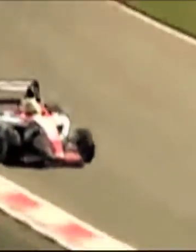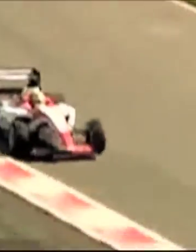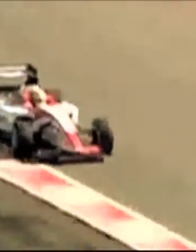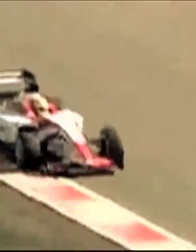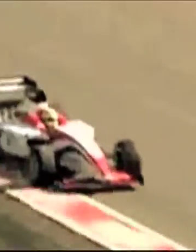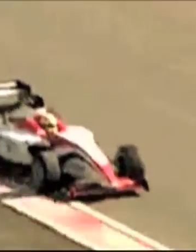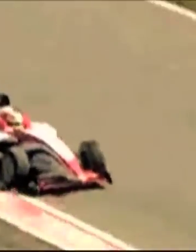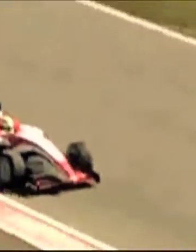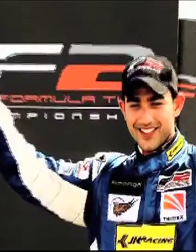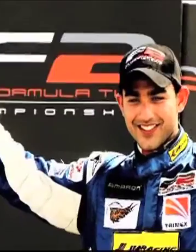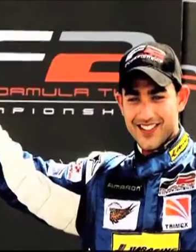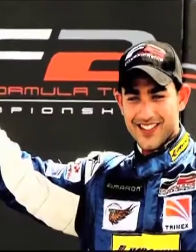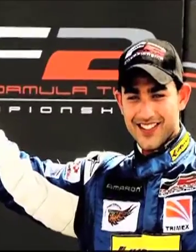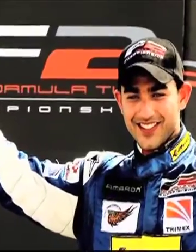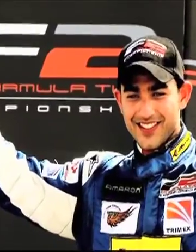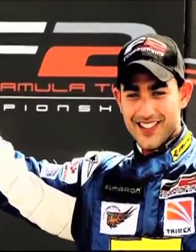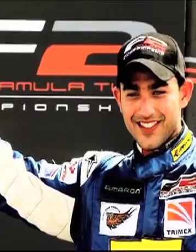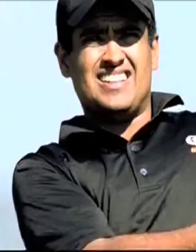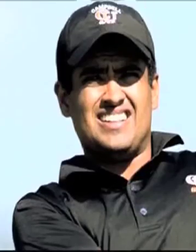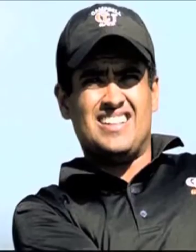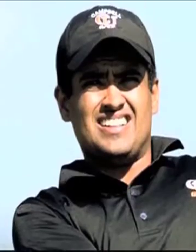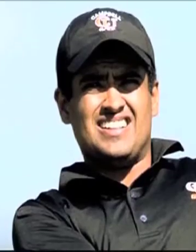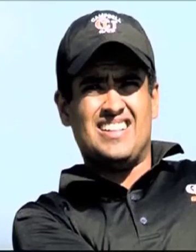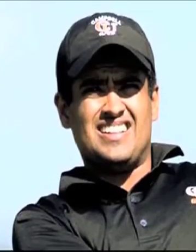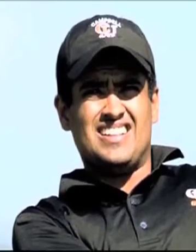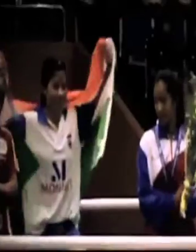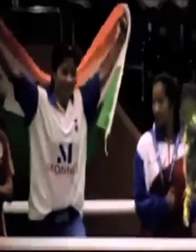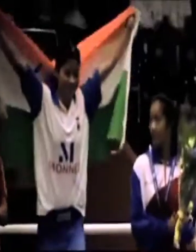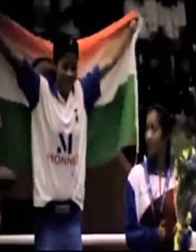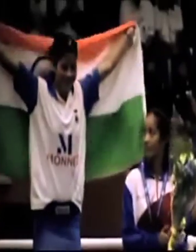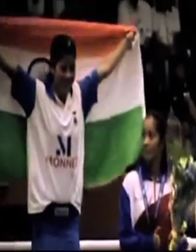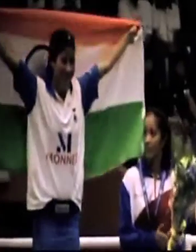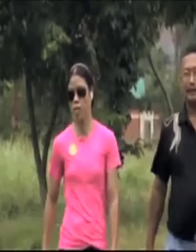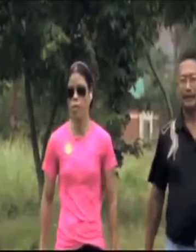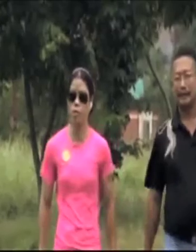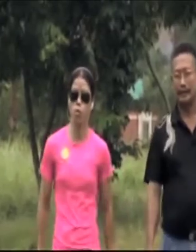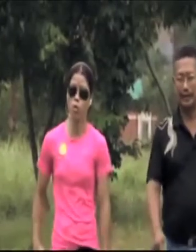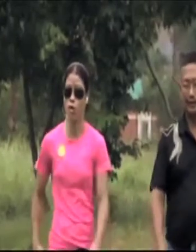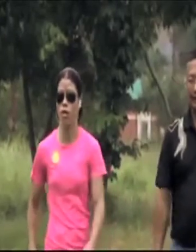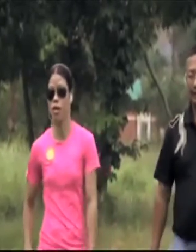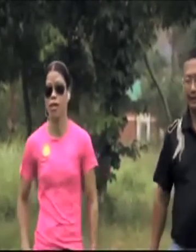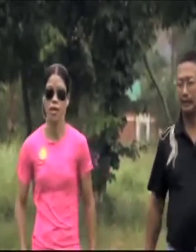रास्ता स्वयं चुने। कोई मन चाहा केंद्र